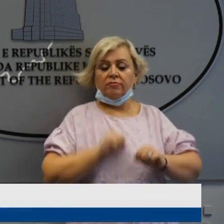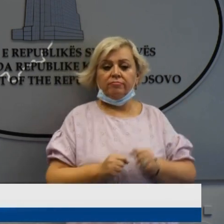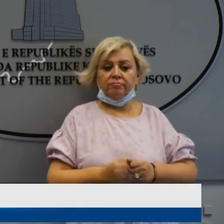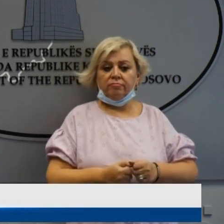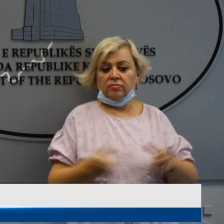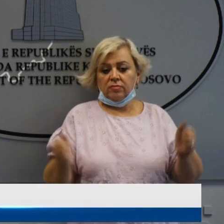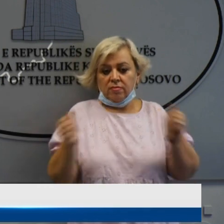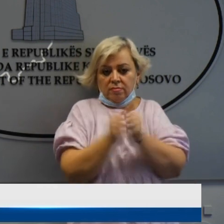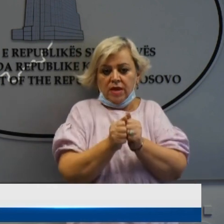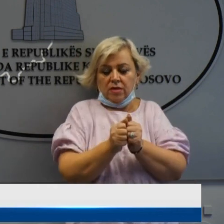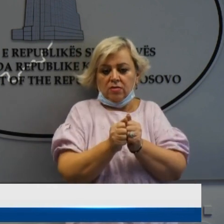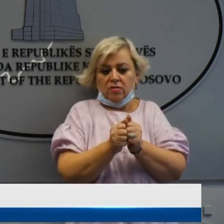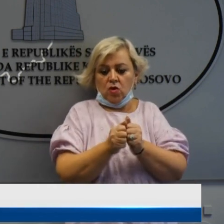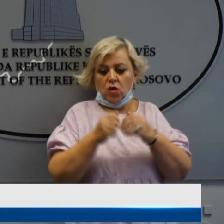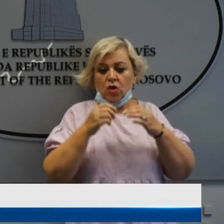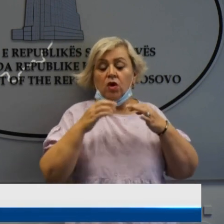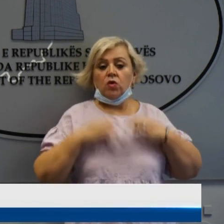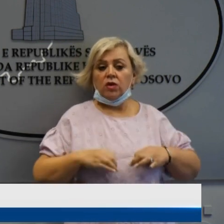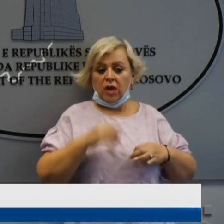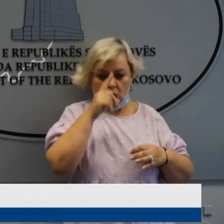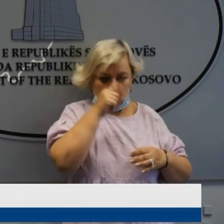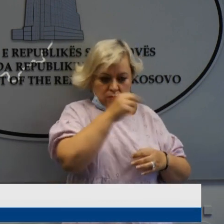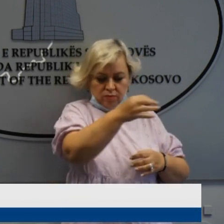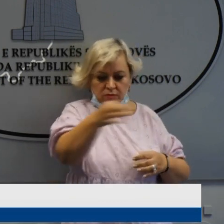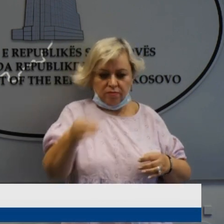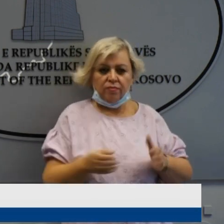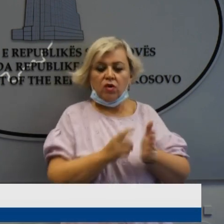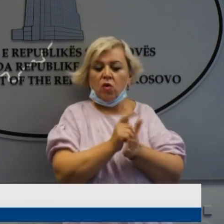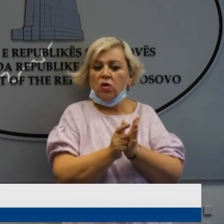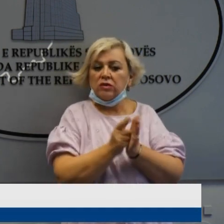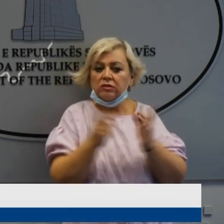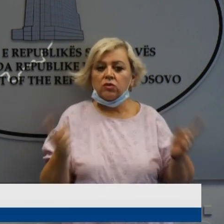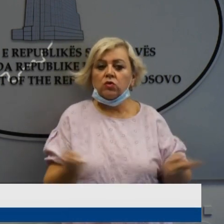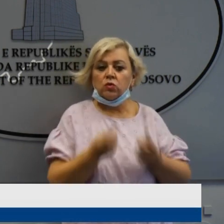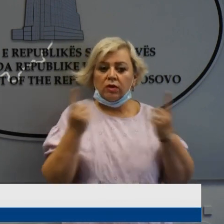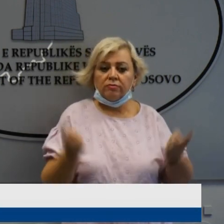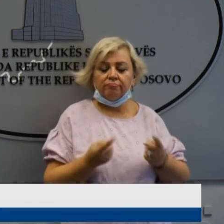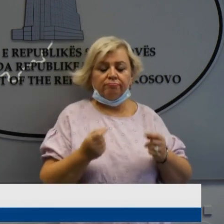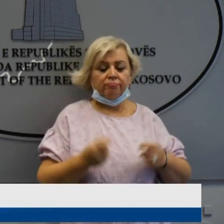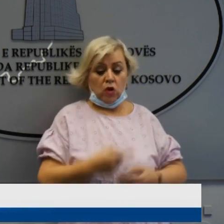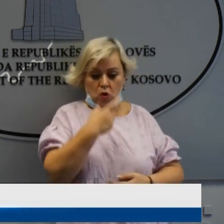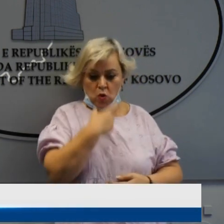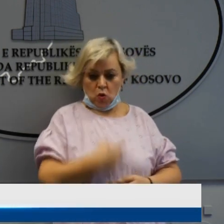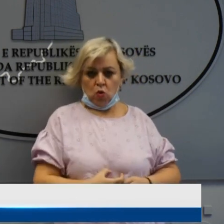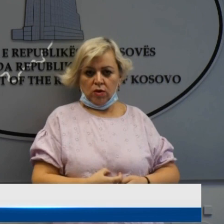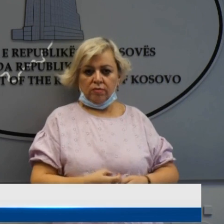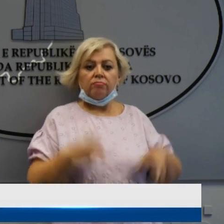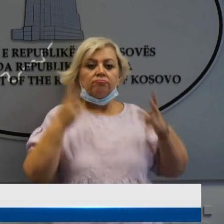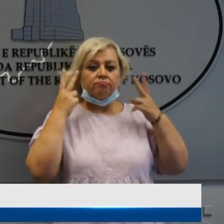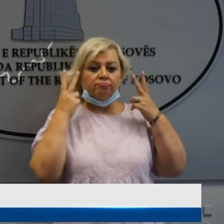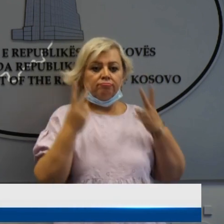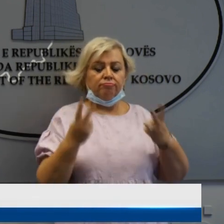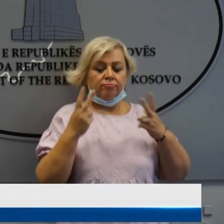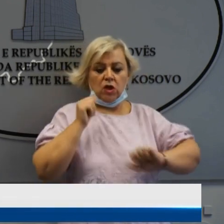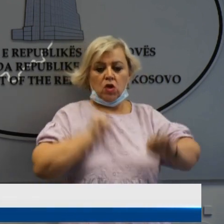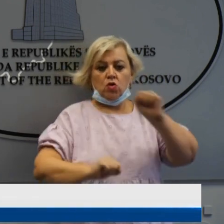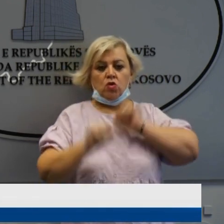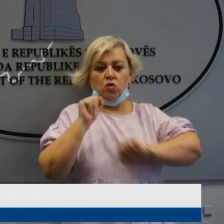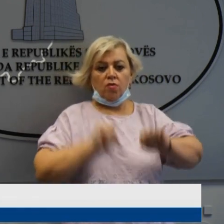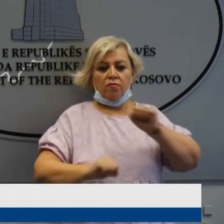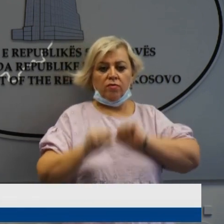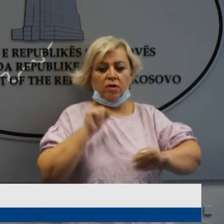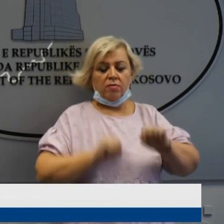jetë sa më i përbashkët. Kryetarët e komunave, gjatë gjithë kohës me pandeminë, kanë pas një rol krucial në luftimin